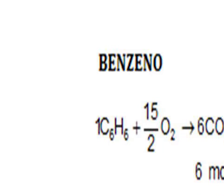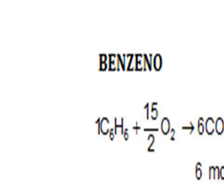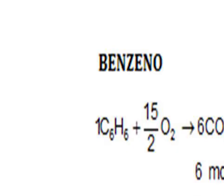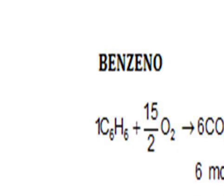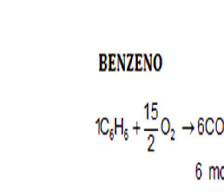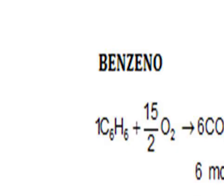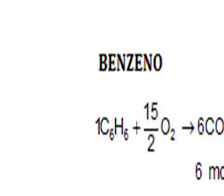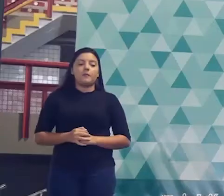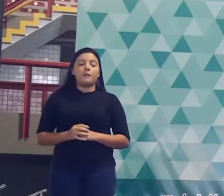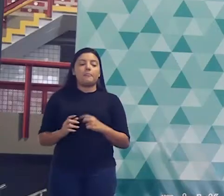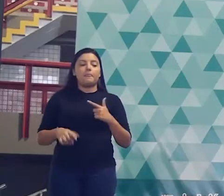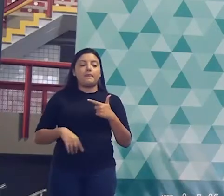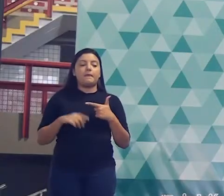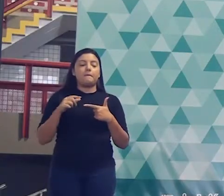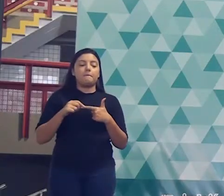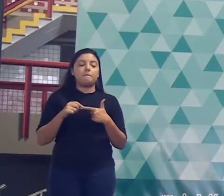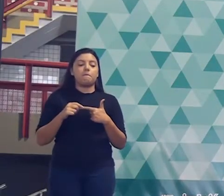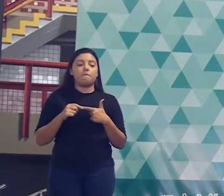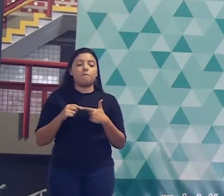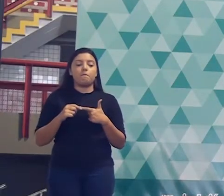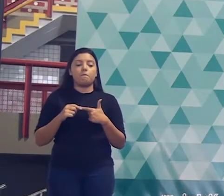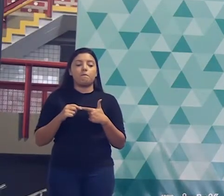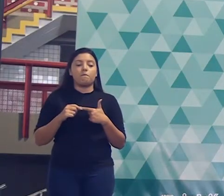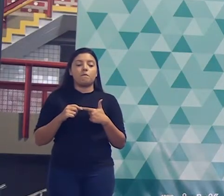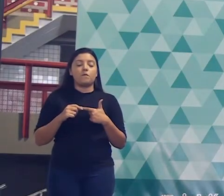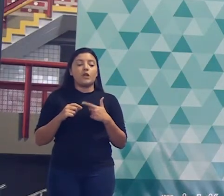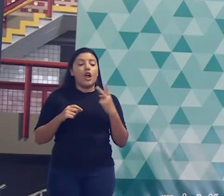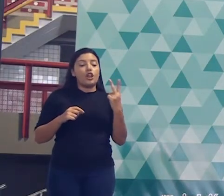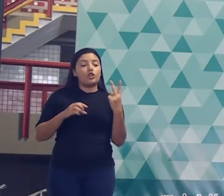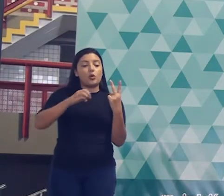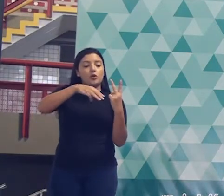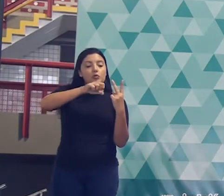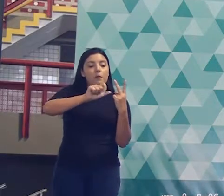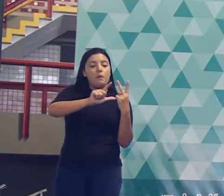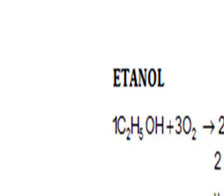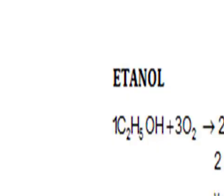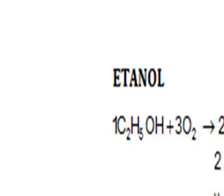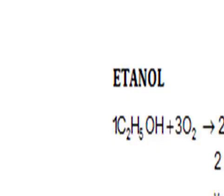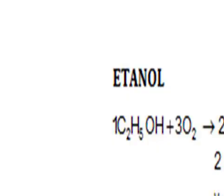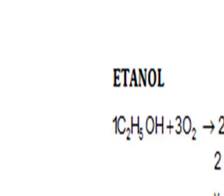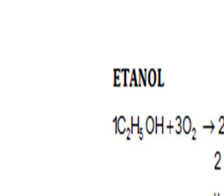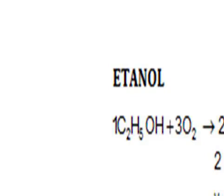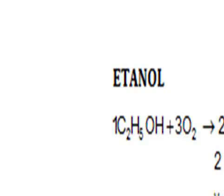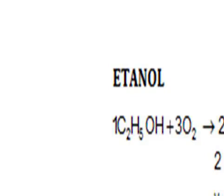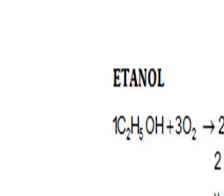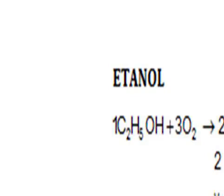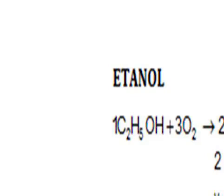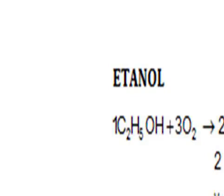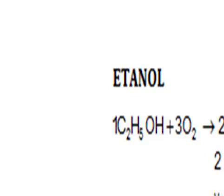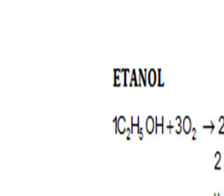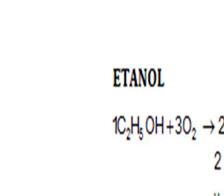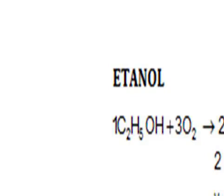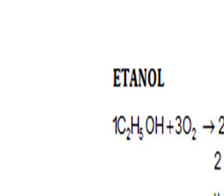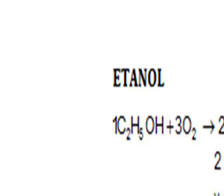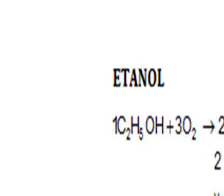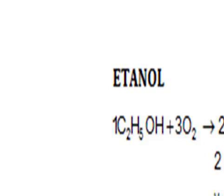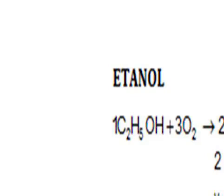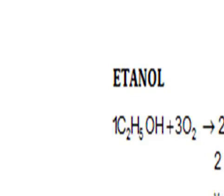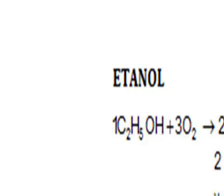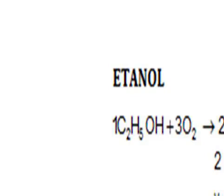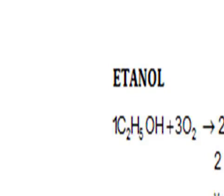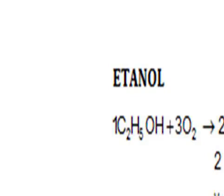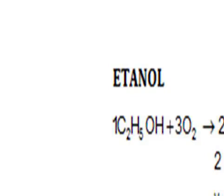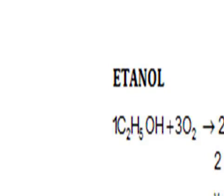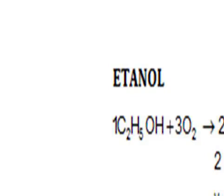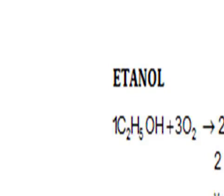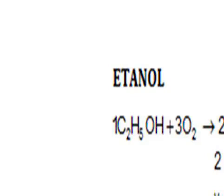próxima substância, o próximo combustível. Quando eu tenho 2 mol de CO2, eu libero 1.368 quilojoules. Para